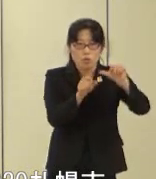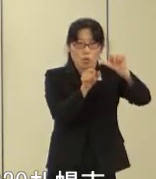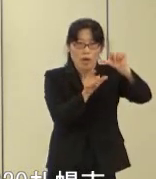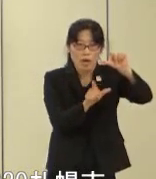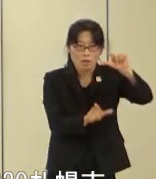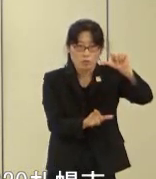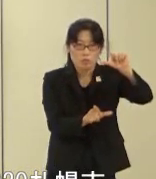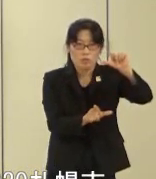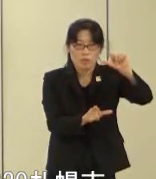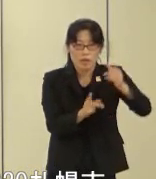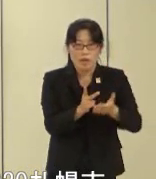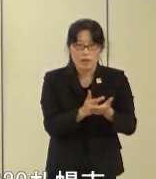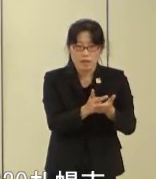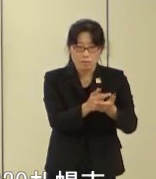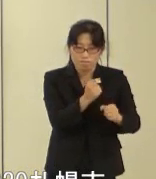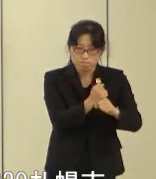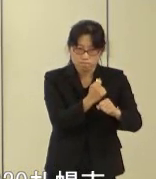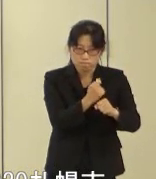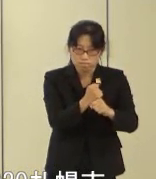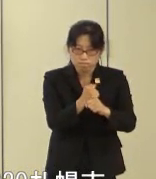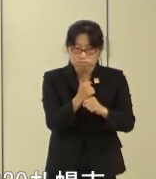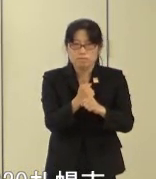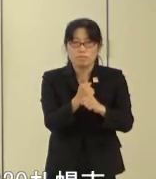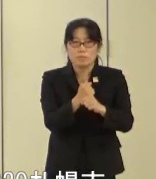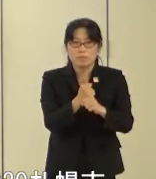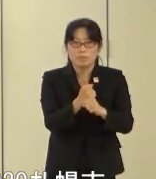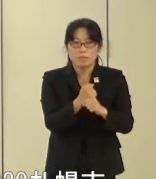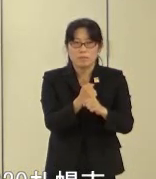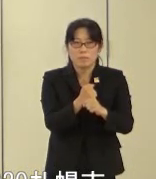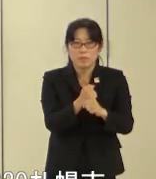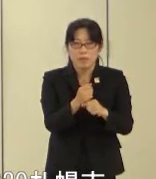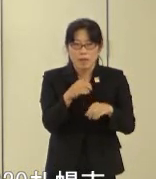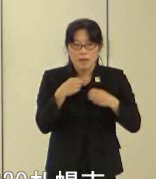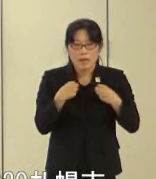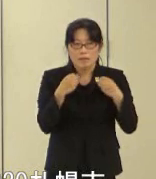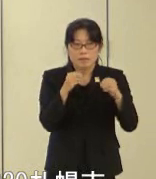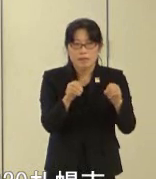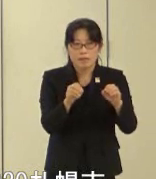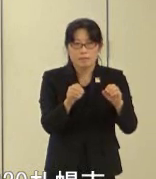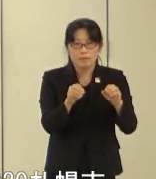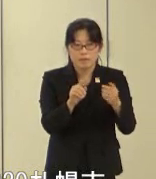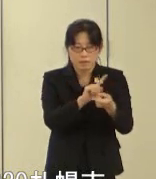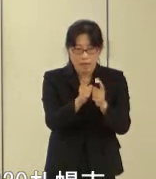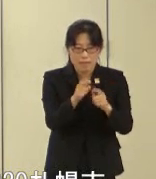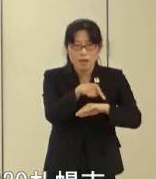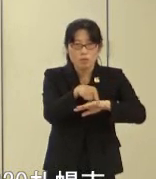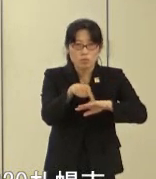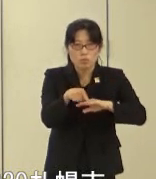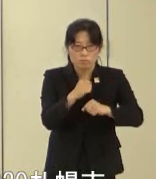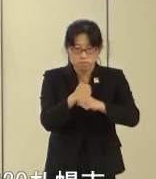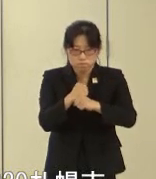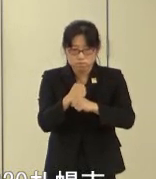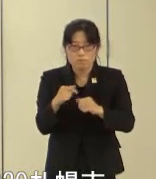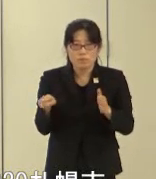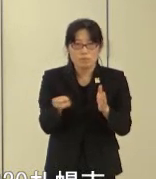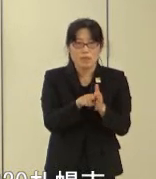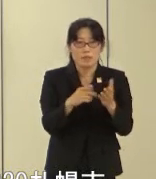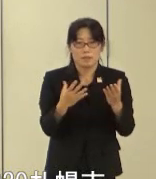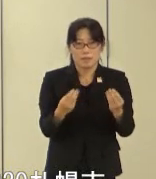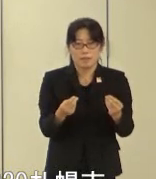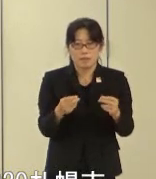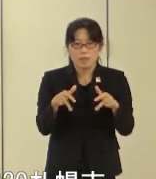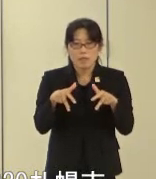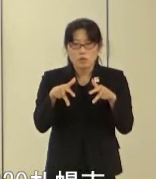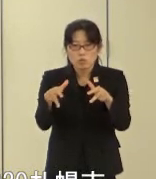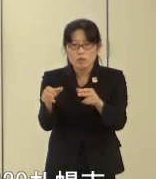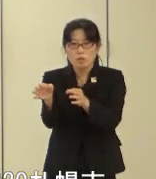ね、ガイドラインを策定をして、感染対策ということを取ってまいりました。そして、すすきののお店